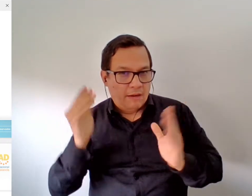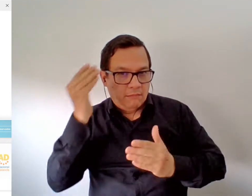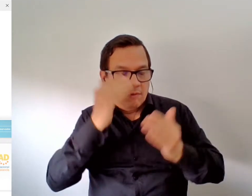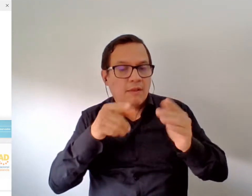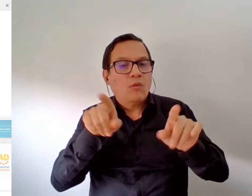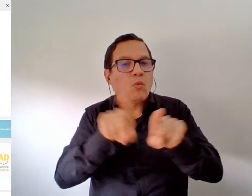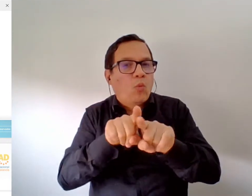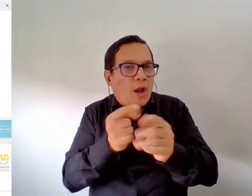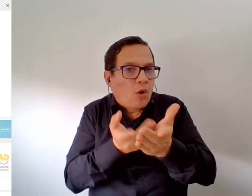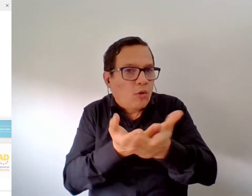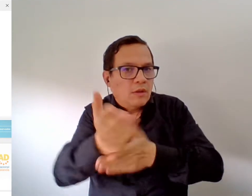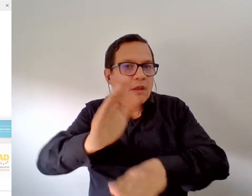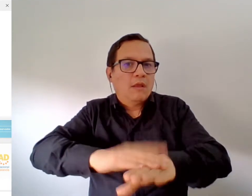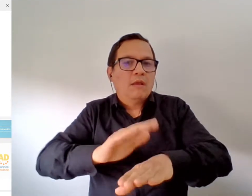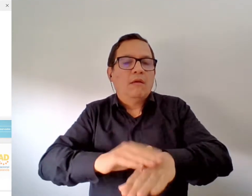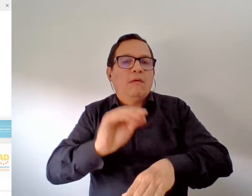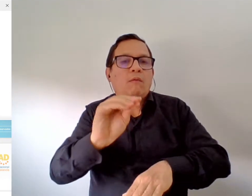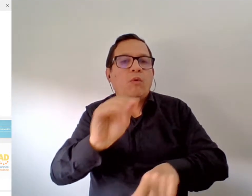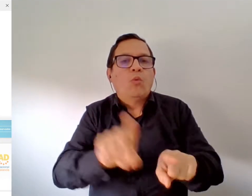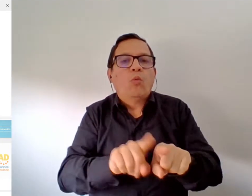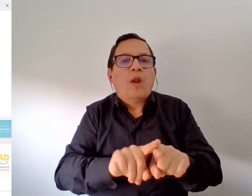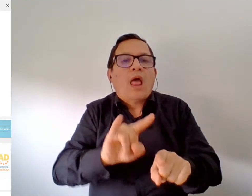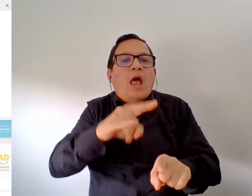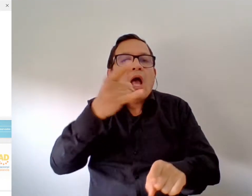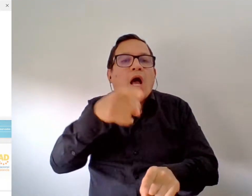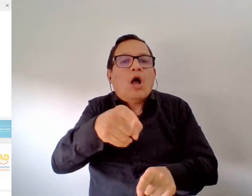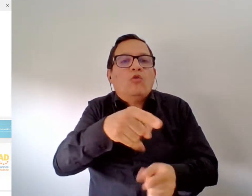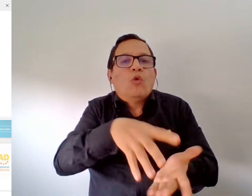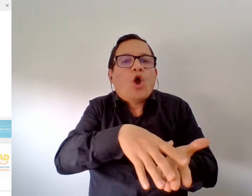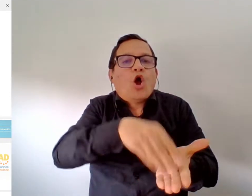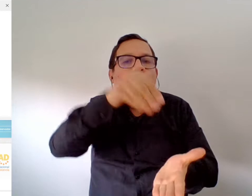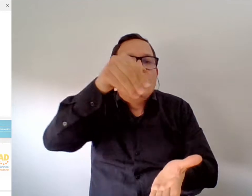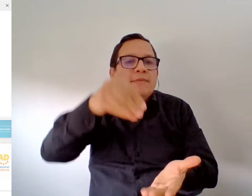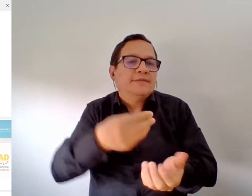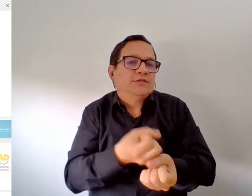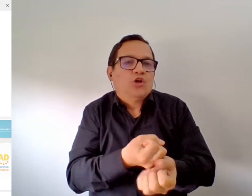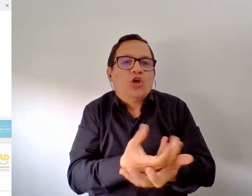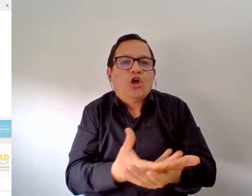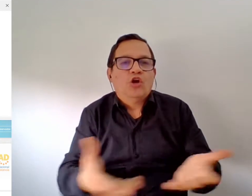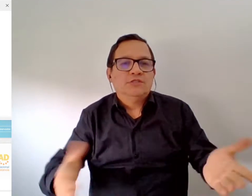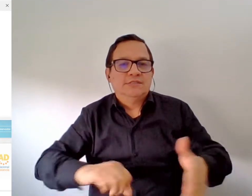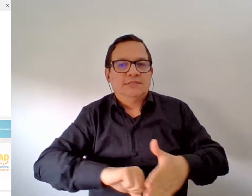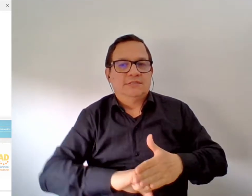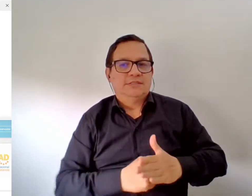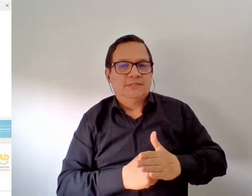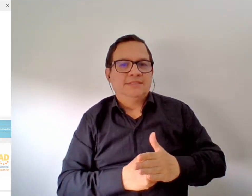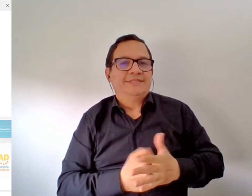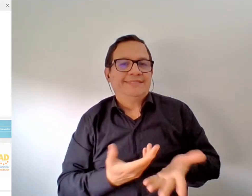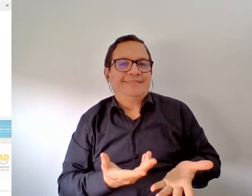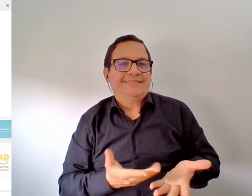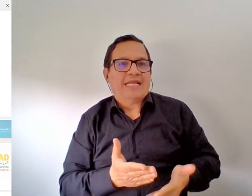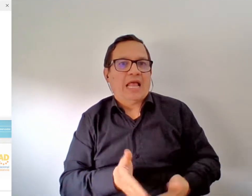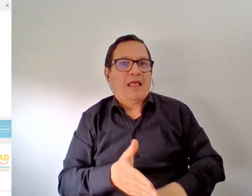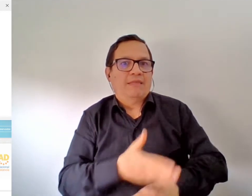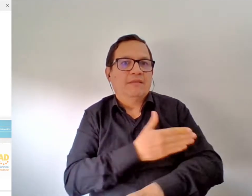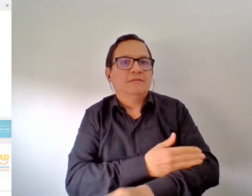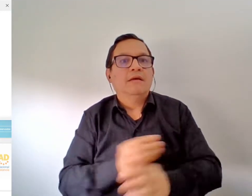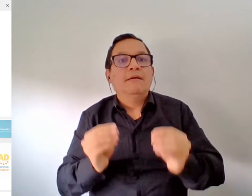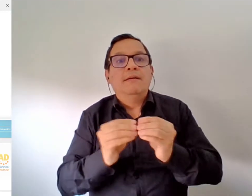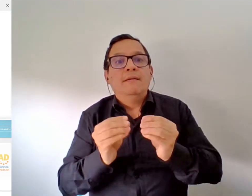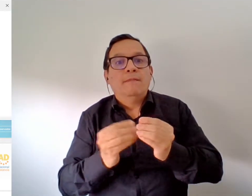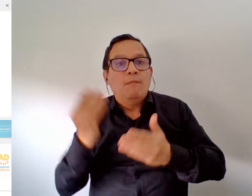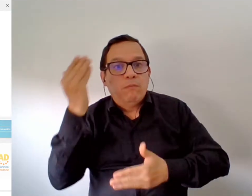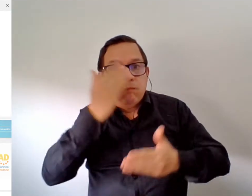se recomienda efectuar una copia de seguridad de los datos. No se recomienda hacer pruebas